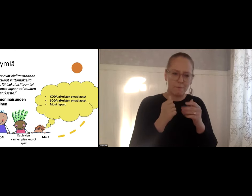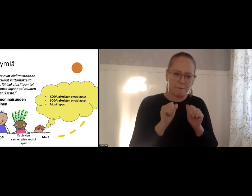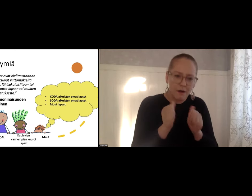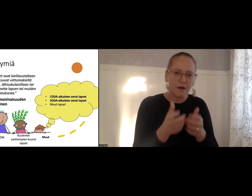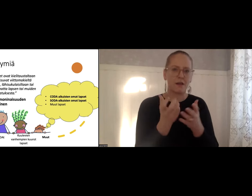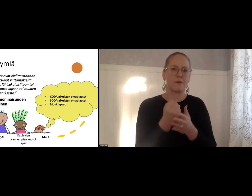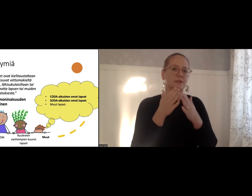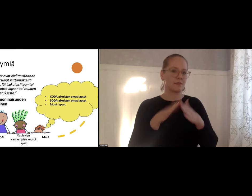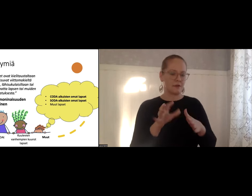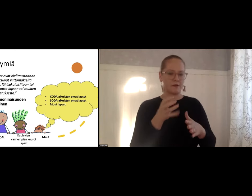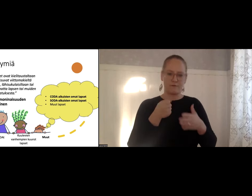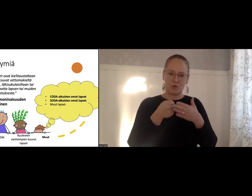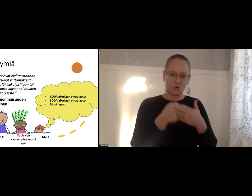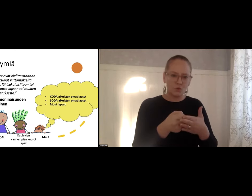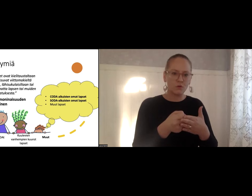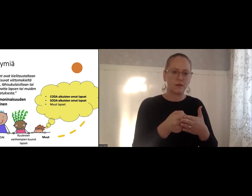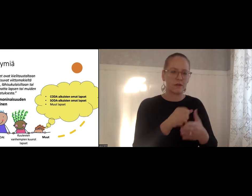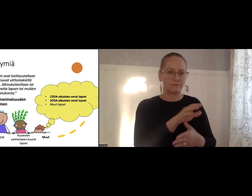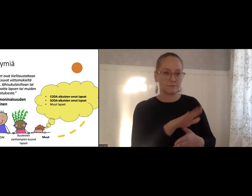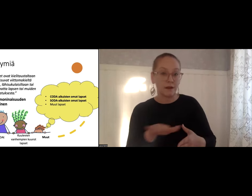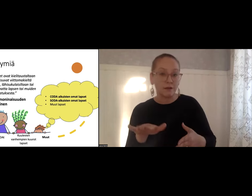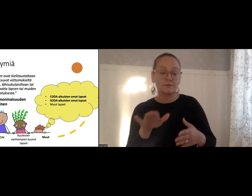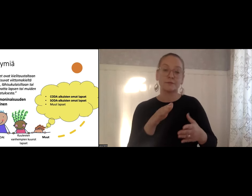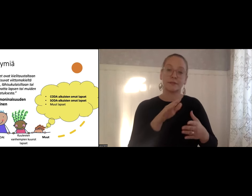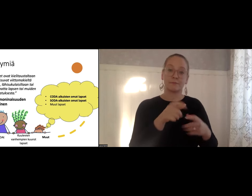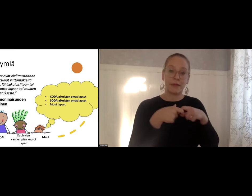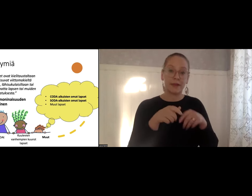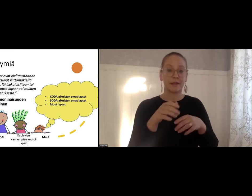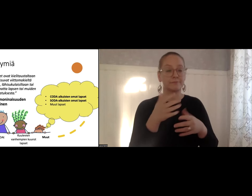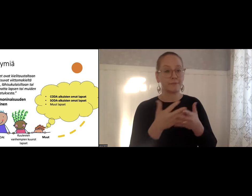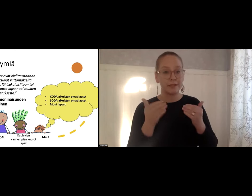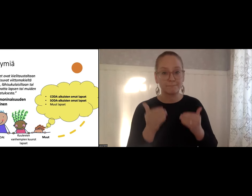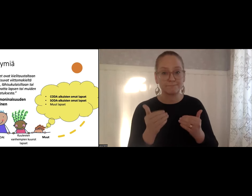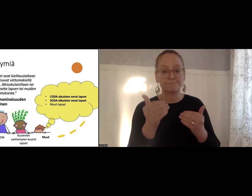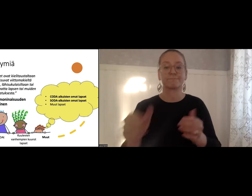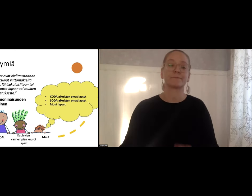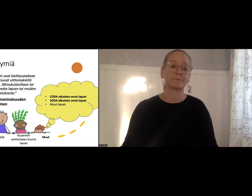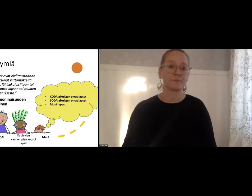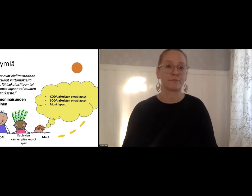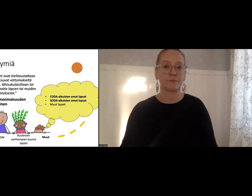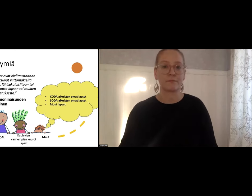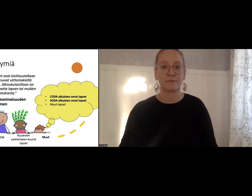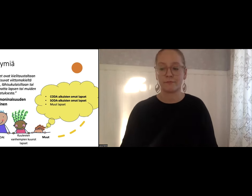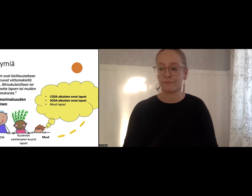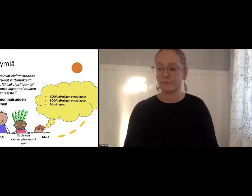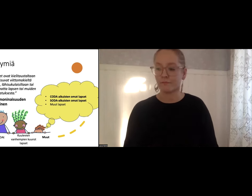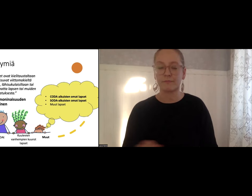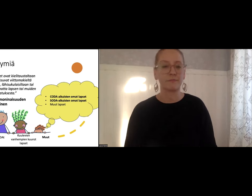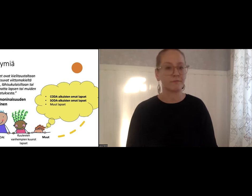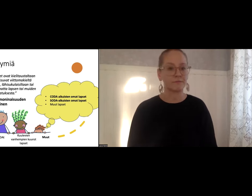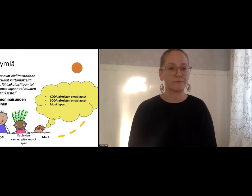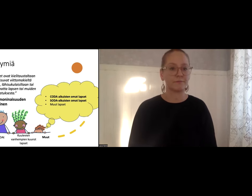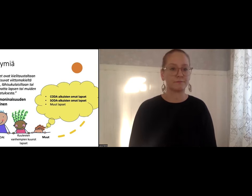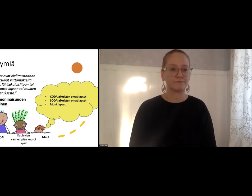näkökulmasta, millä tavalla tilanne tulisi sopeuttaa, millä tavalla voimme parhaiten tukea näitä perheitä, heidän niin kuin,